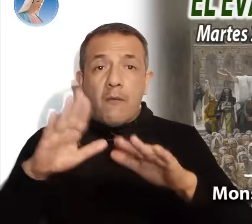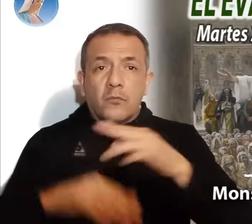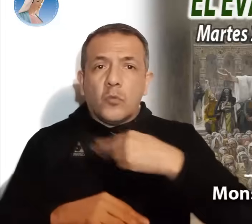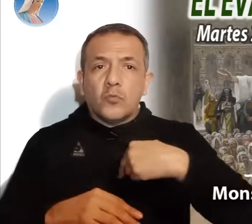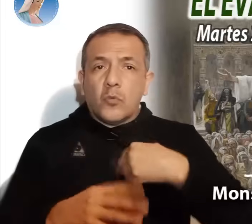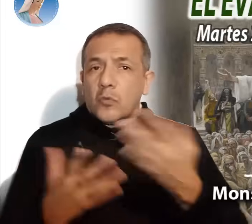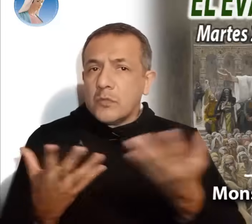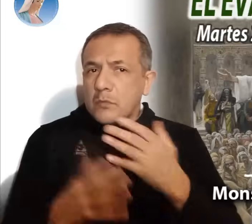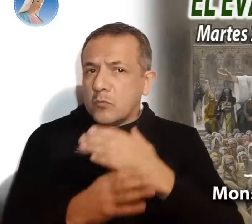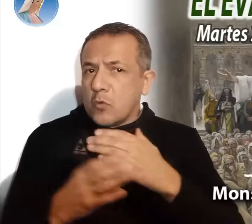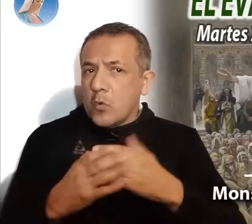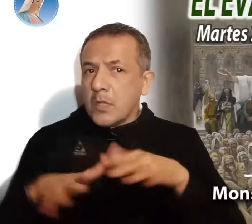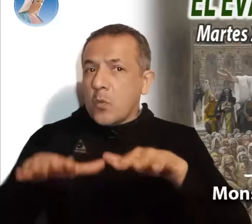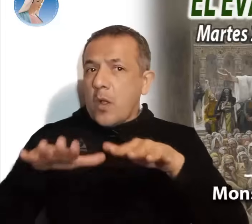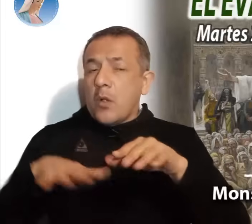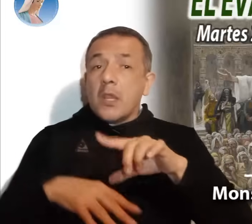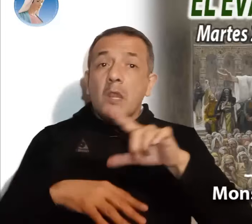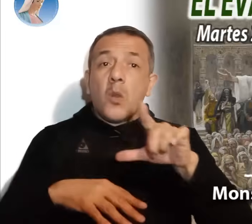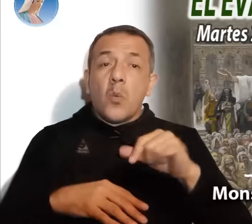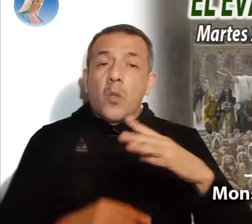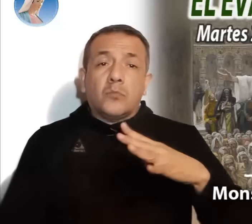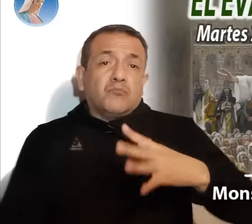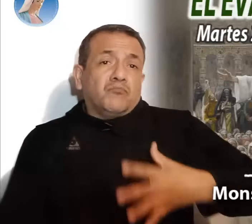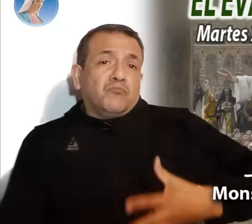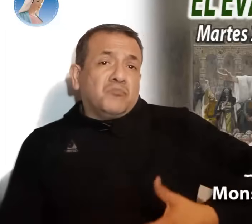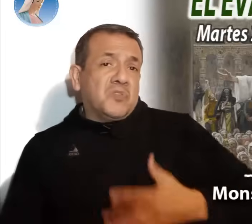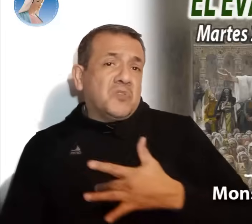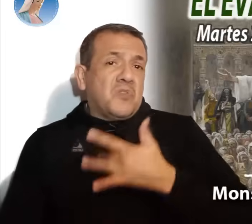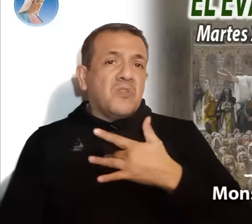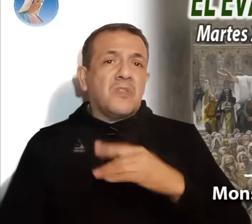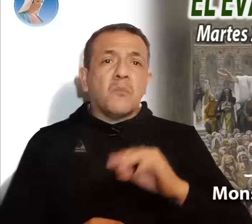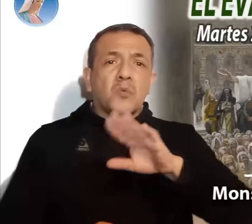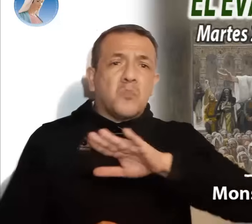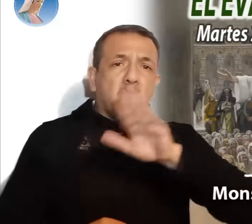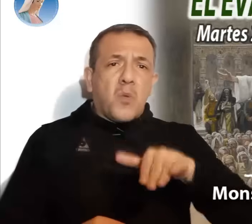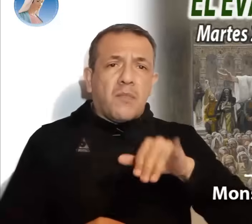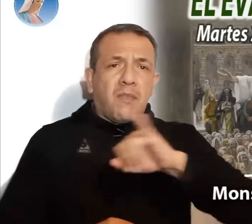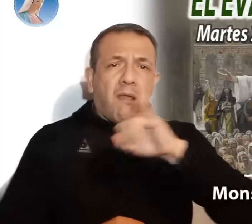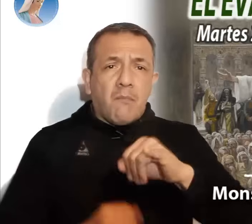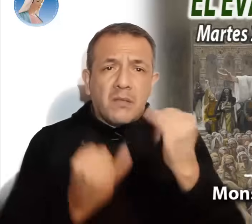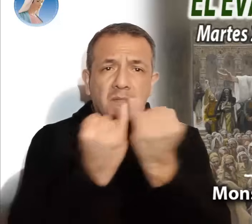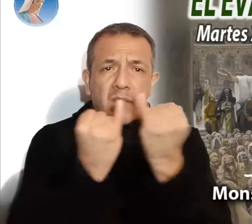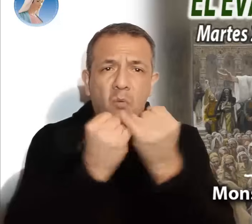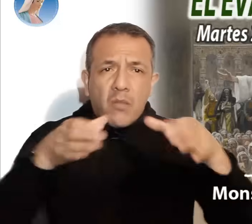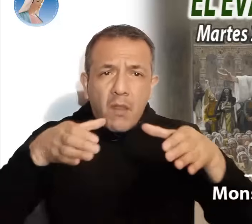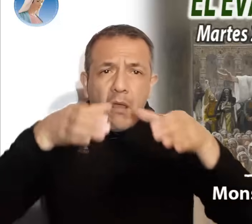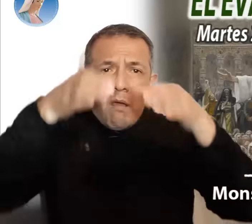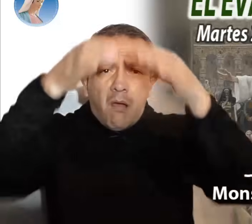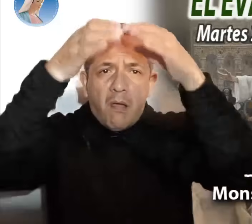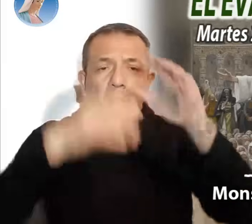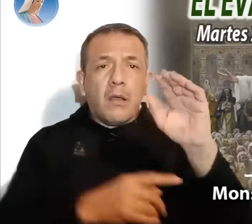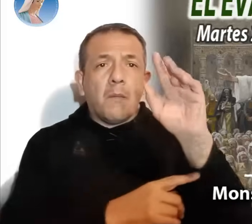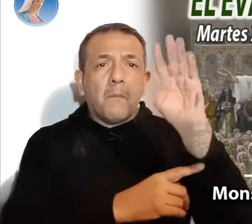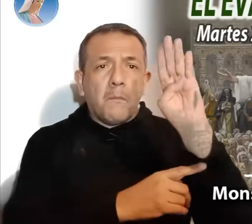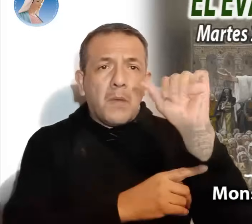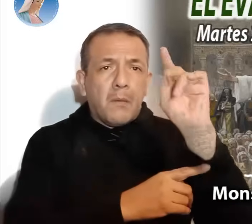enorgullecemos. Nos asombramos y nos sentimos inmortales. Como la Torre de Babel, nos sentimos más grandes que